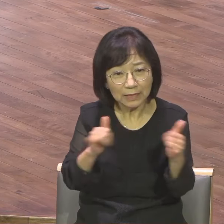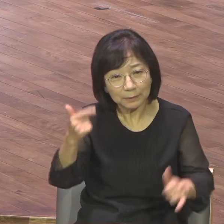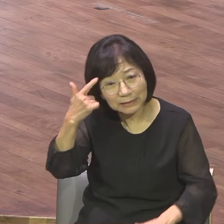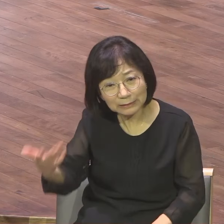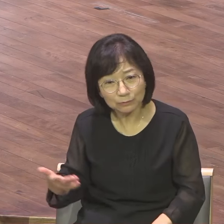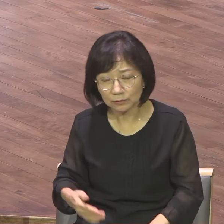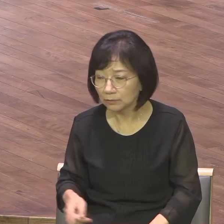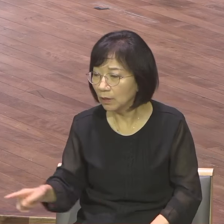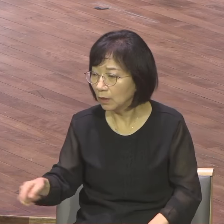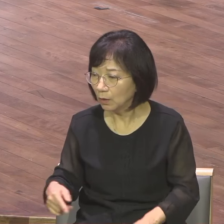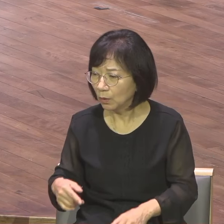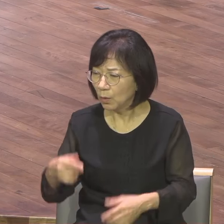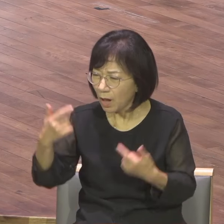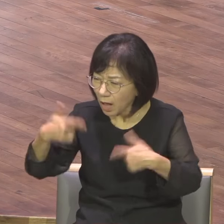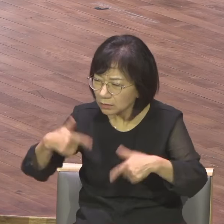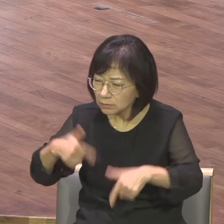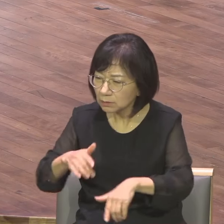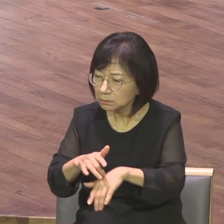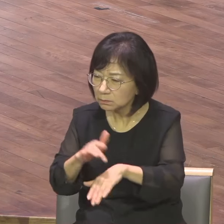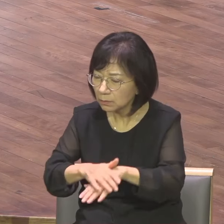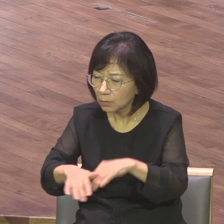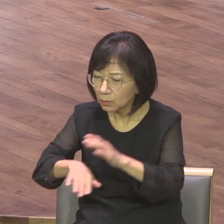그래 물었더니, 나